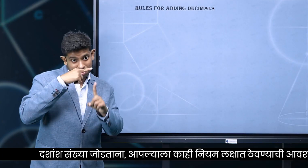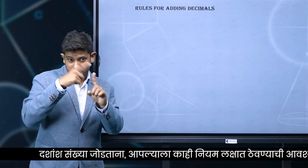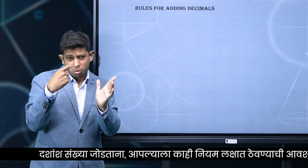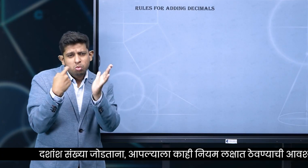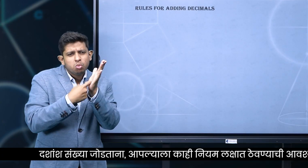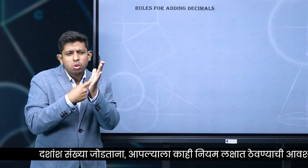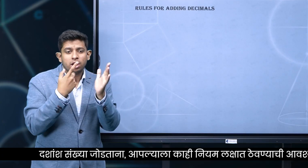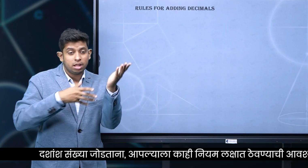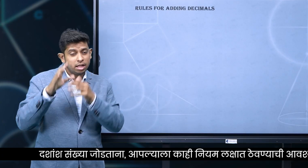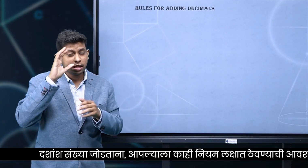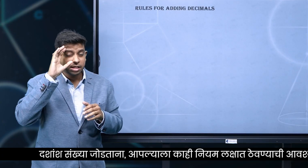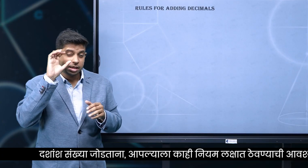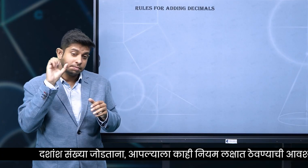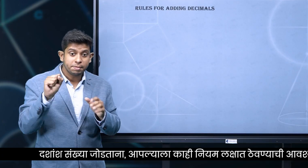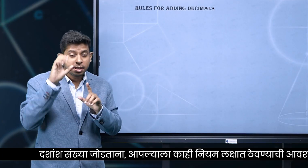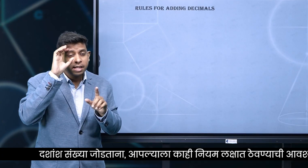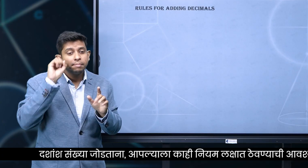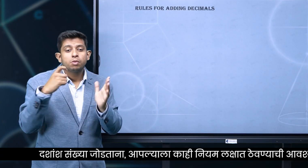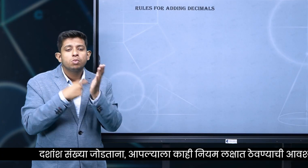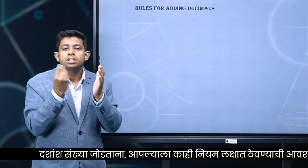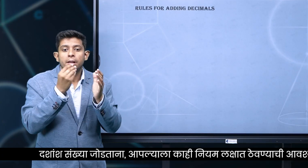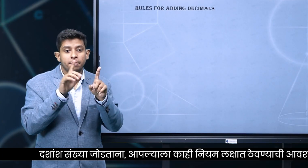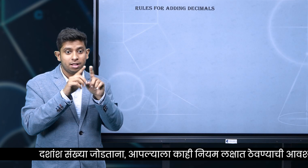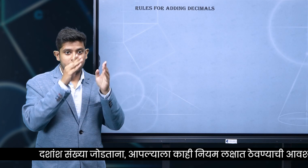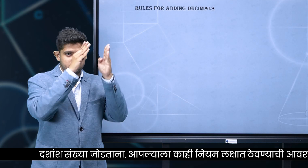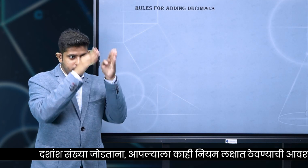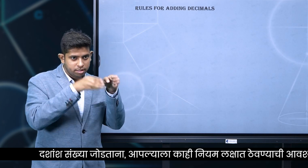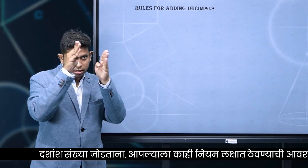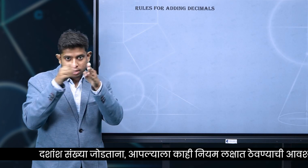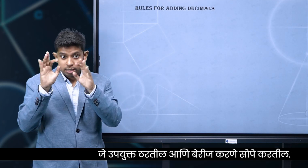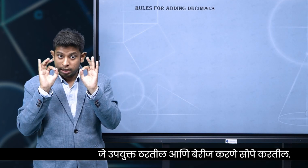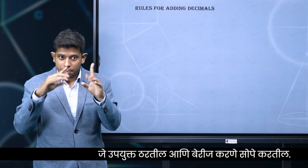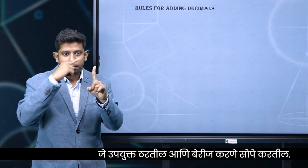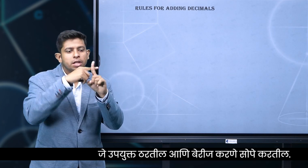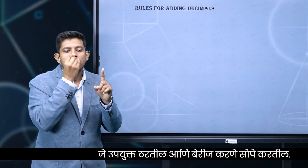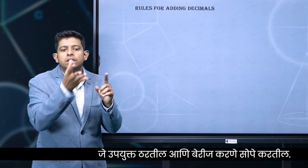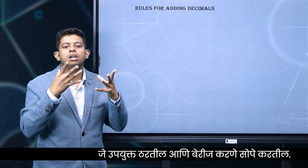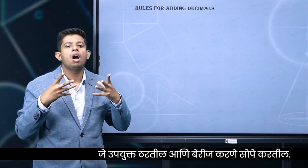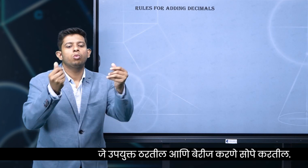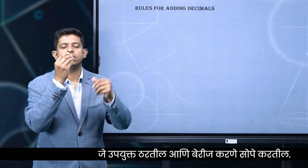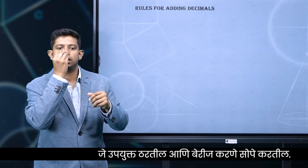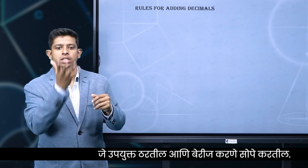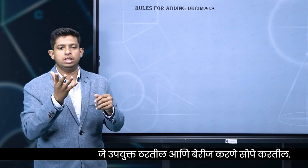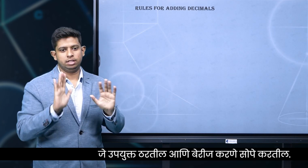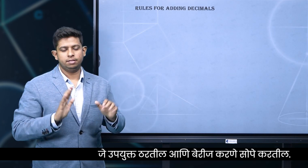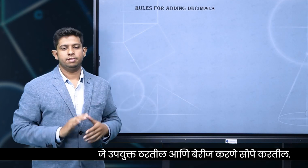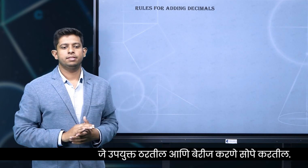दशांश संख्या जोडताना आपल्याला काही नियम लक्षात ठेवण्याची आवश्यकता आहे जे उपयुक्त ठरतील आणि बेरीज करणे सोपे